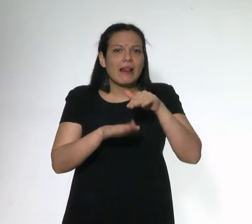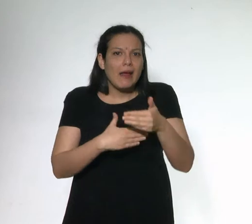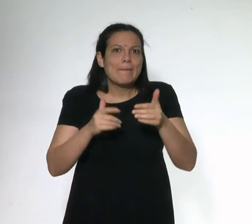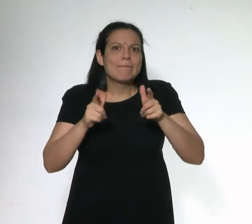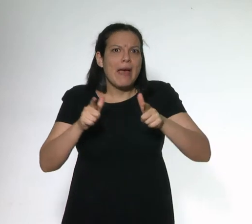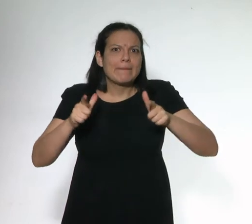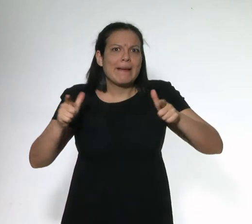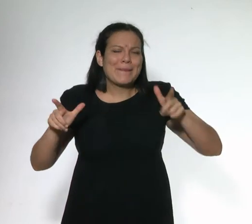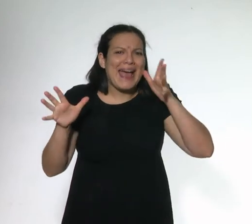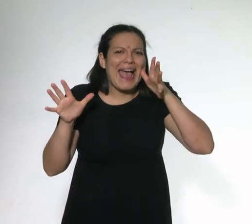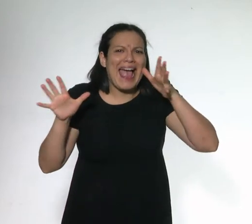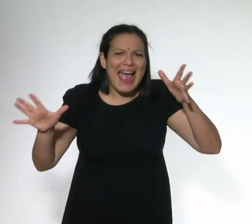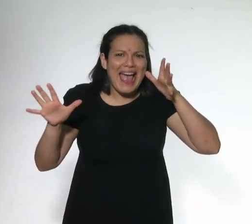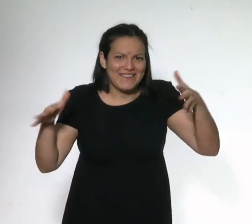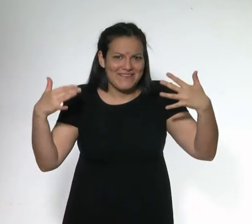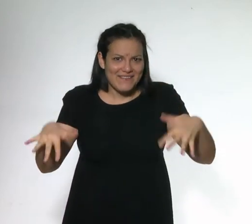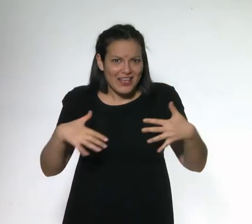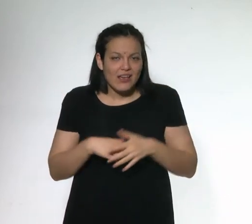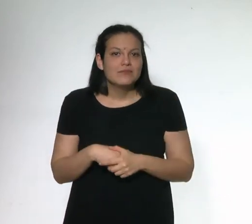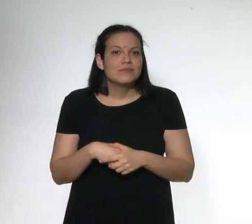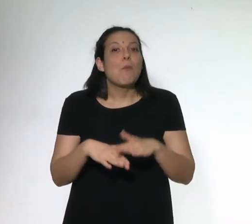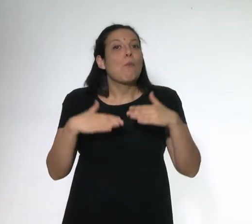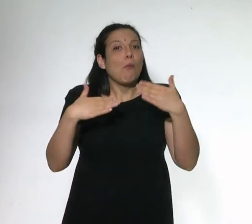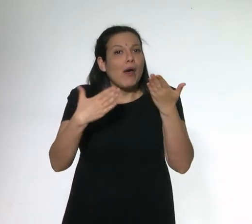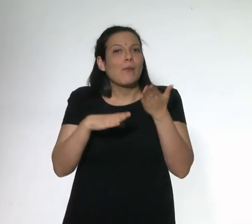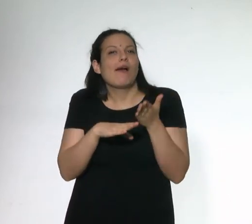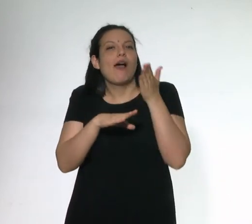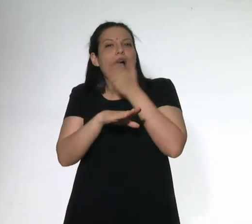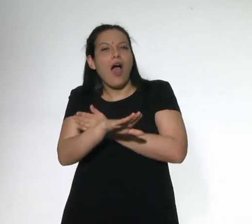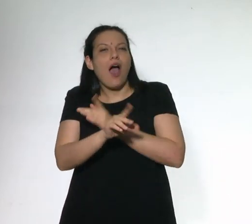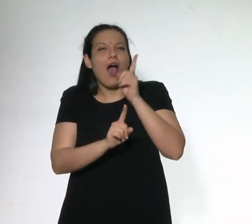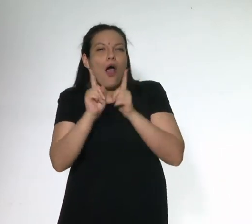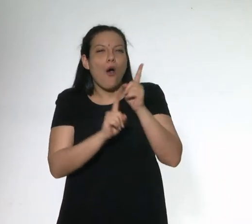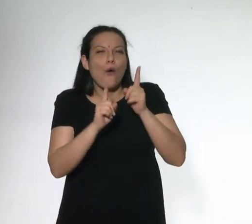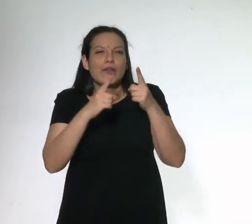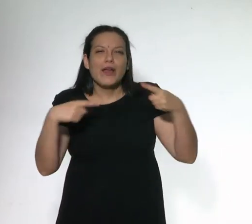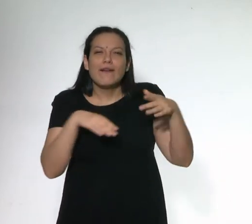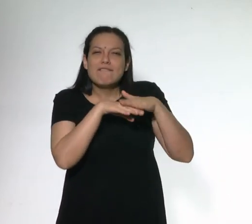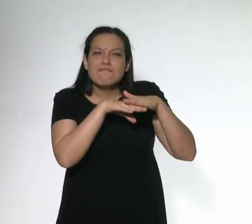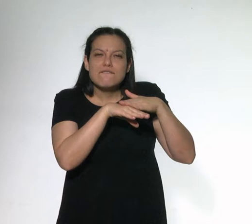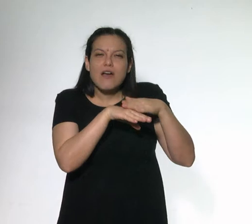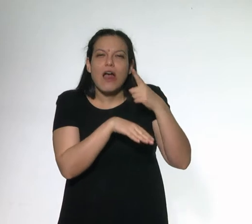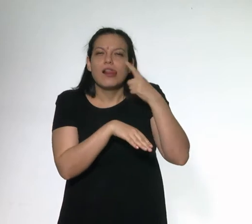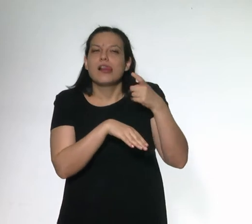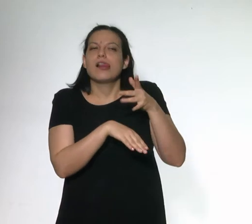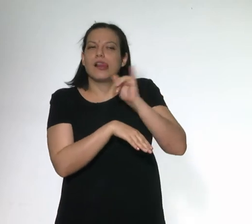Podemos identificar algunas conductas violentas antes de que sea demasiado tarde. ¿Te revisa